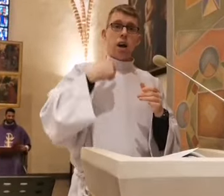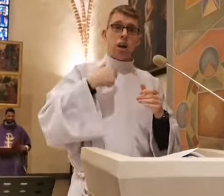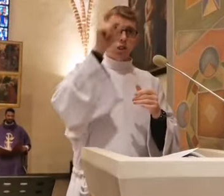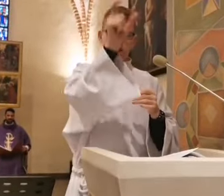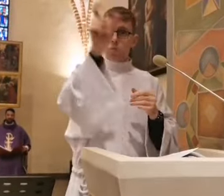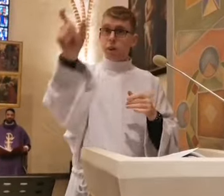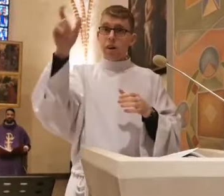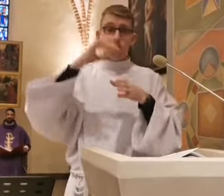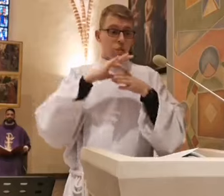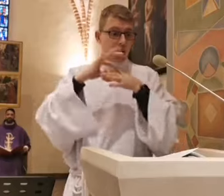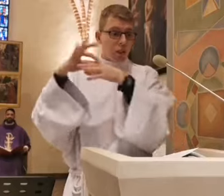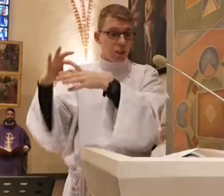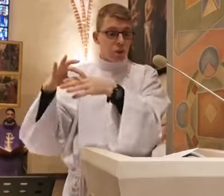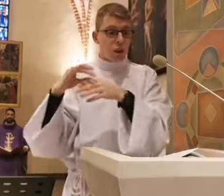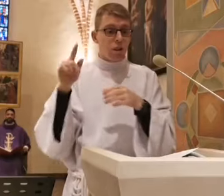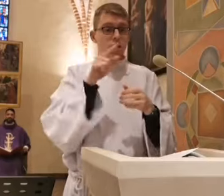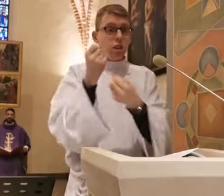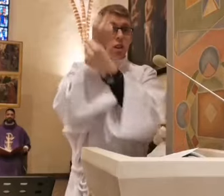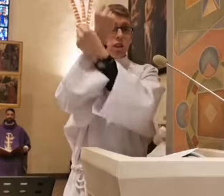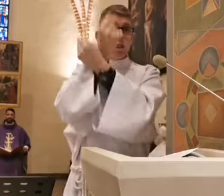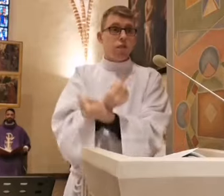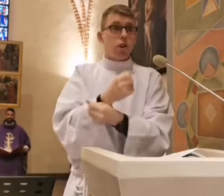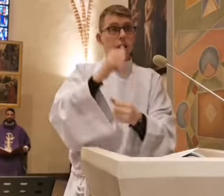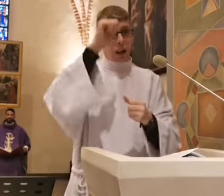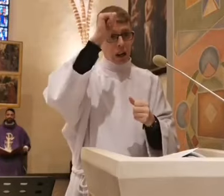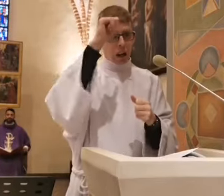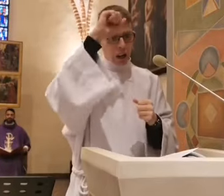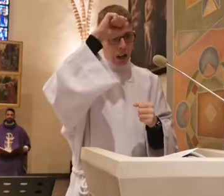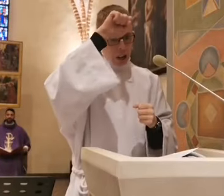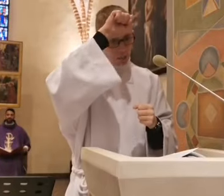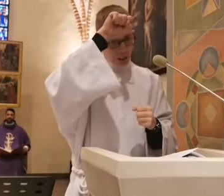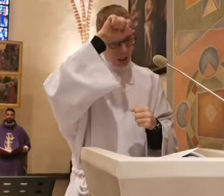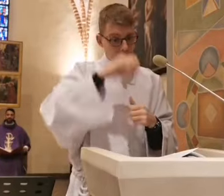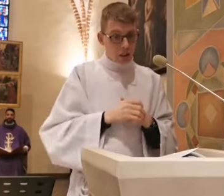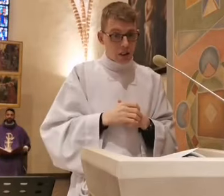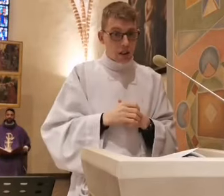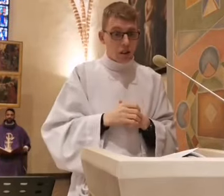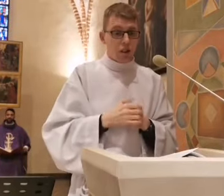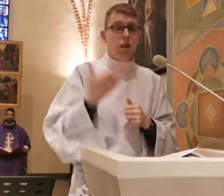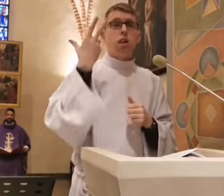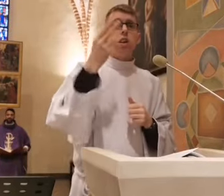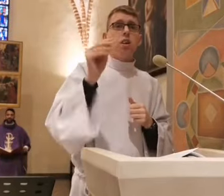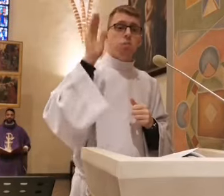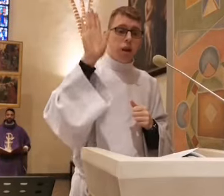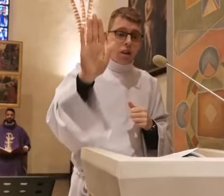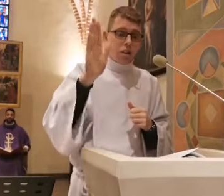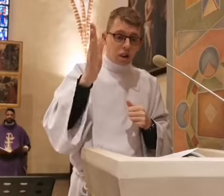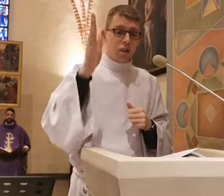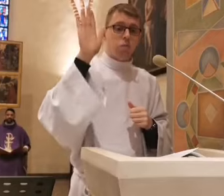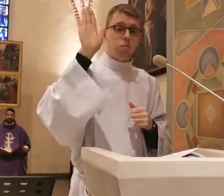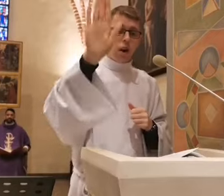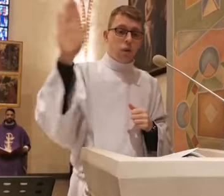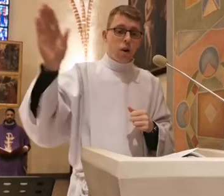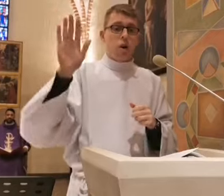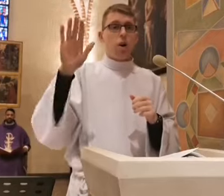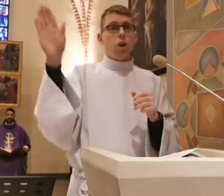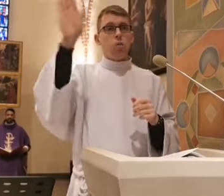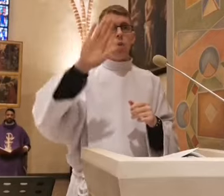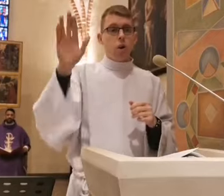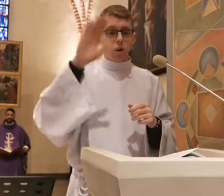ja Ciebie wyprowadziłem z niewoli egipskiej. Nie będziesz